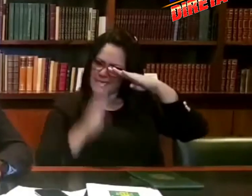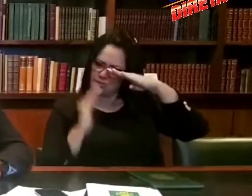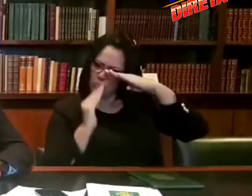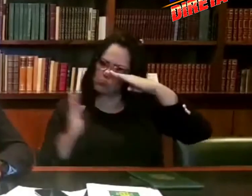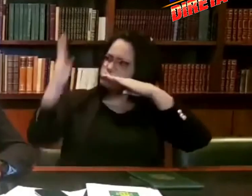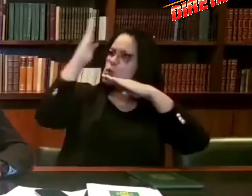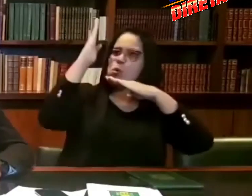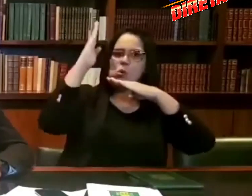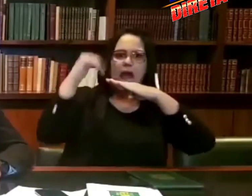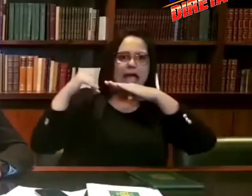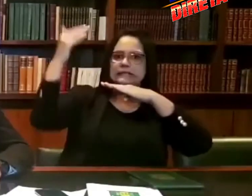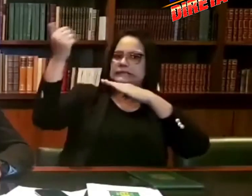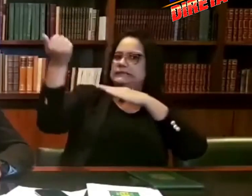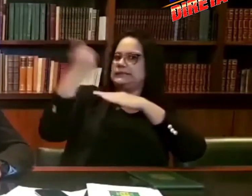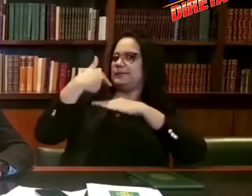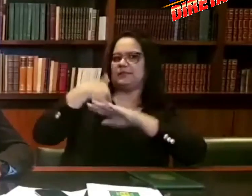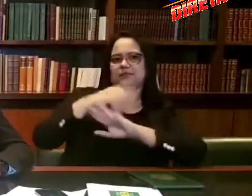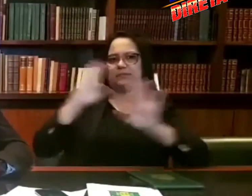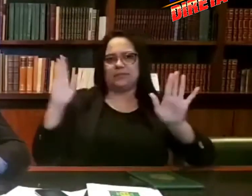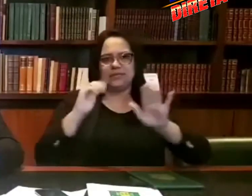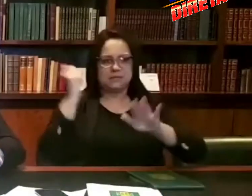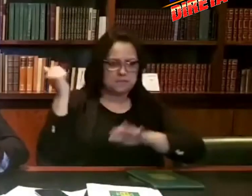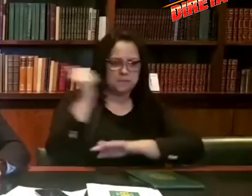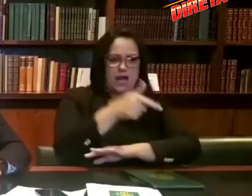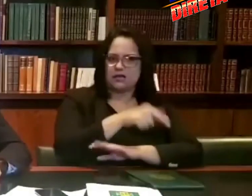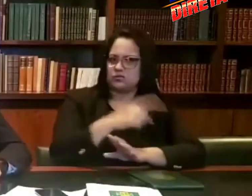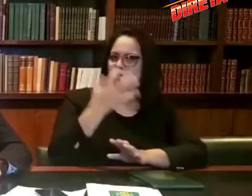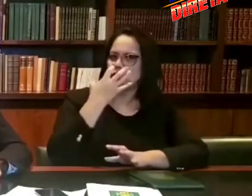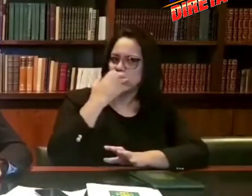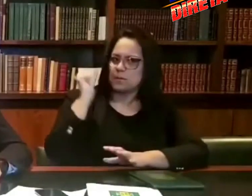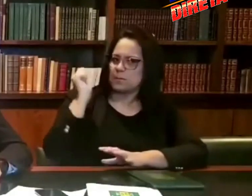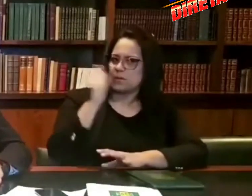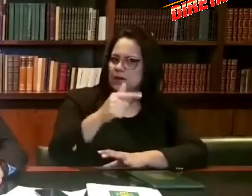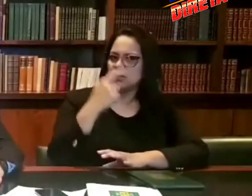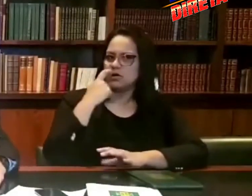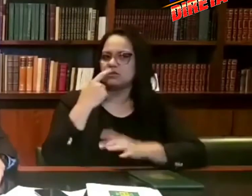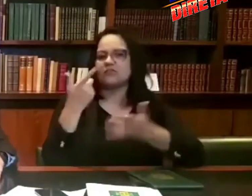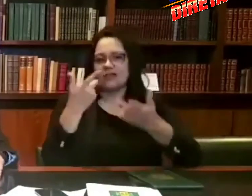dos 210 milhões de brasileiros. Nós vamos dar boa notícia para o povo brasileiro.